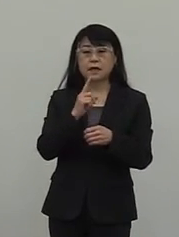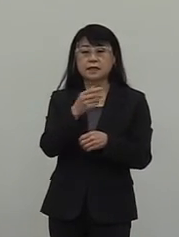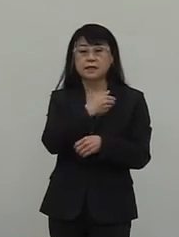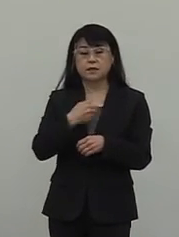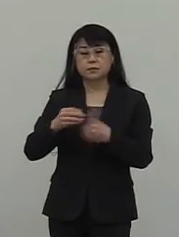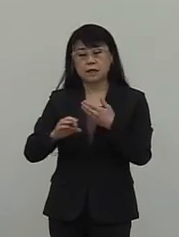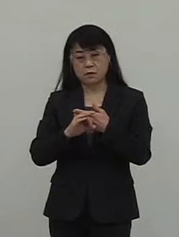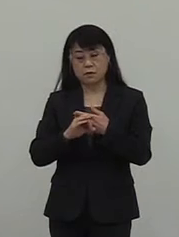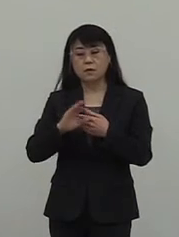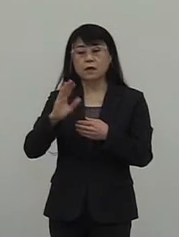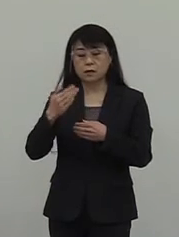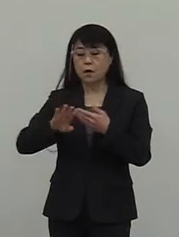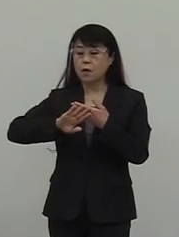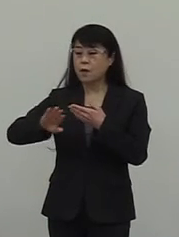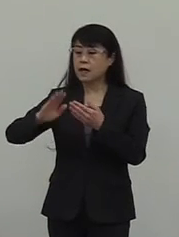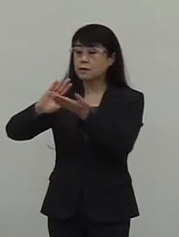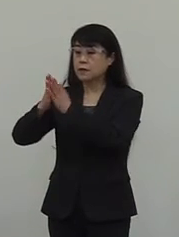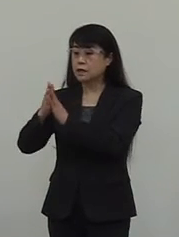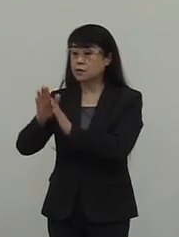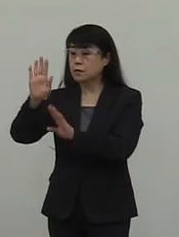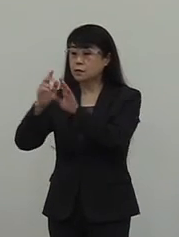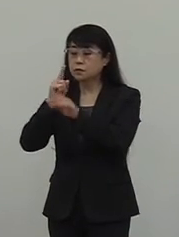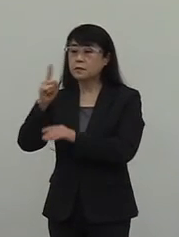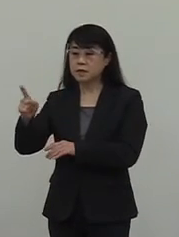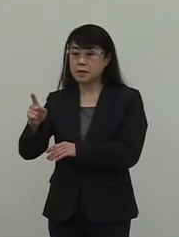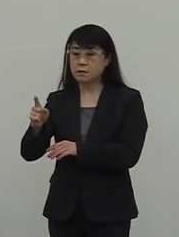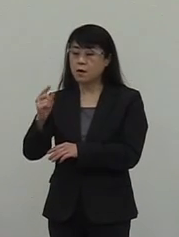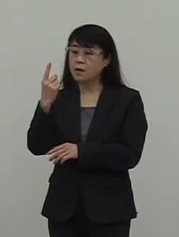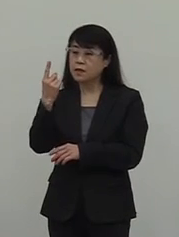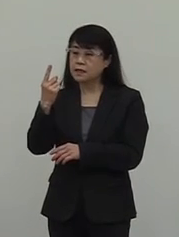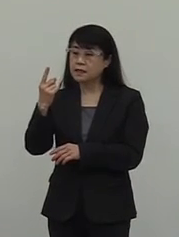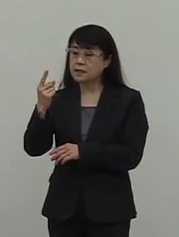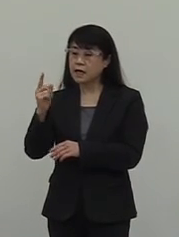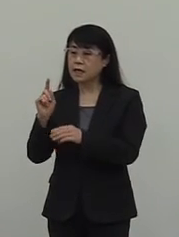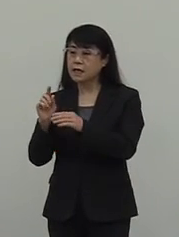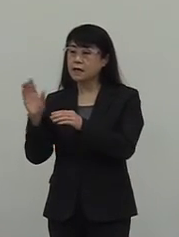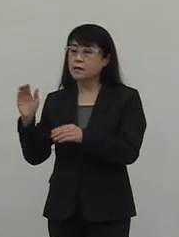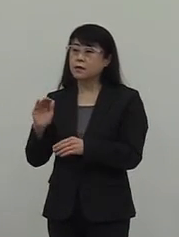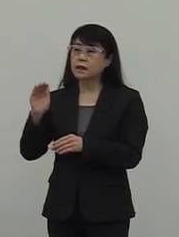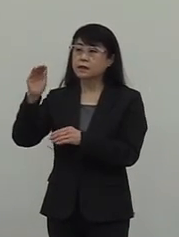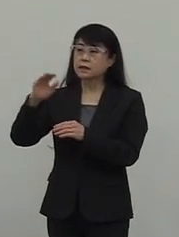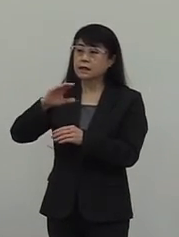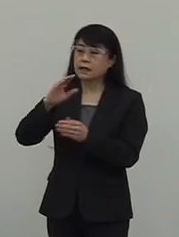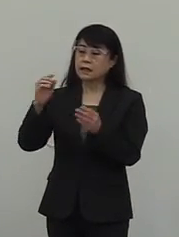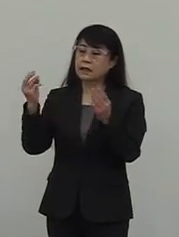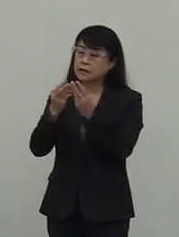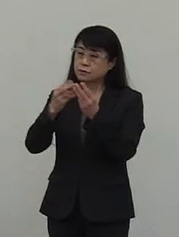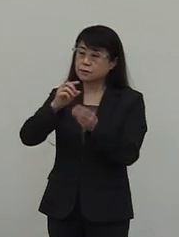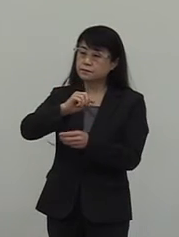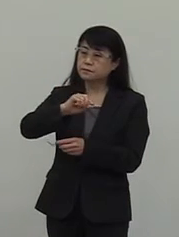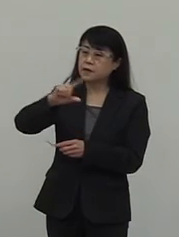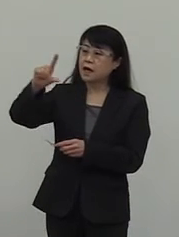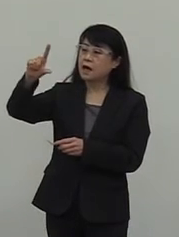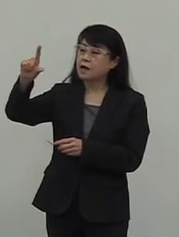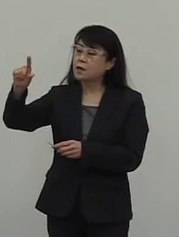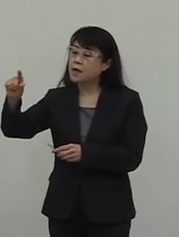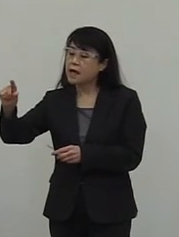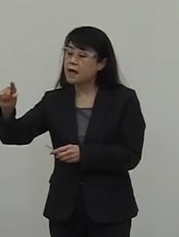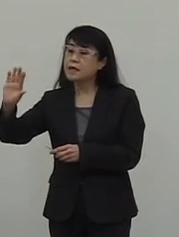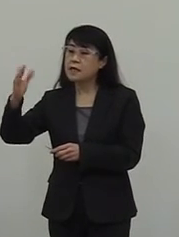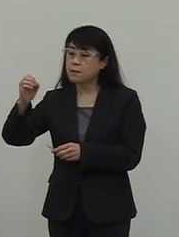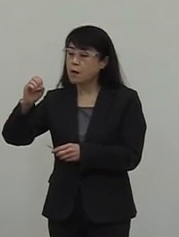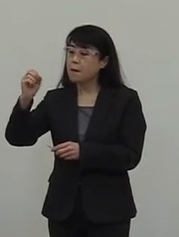つ一回山が越えて減少傾向に入った後でもですね、さらにもう一度広がりを見せている県